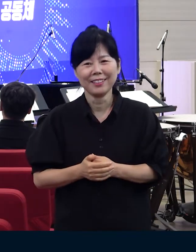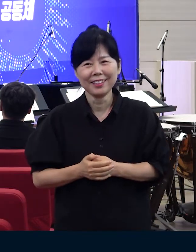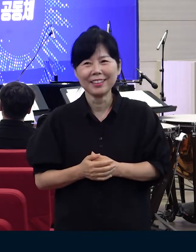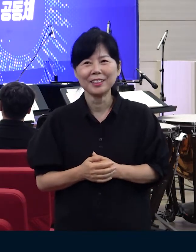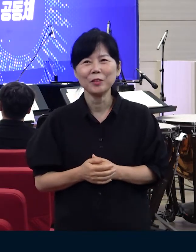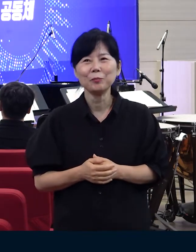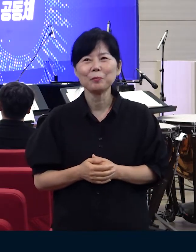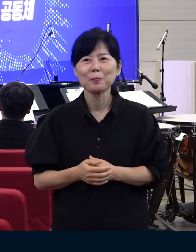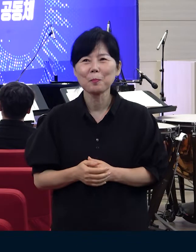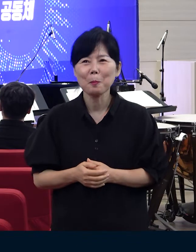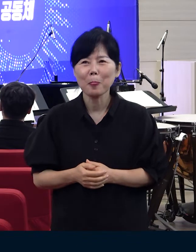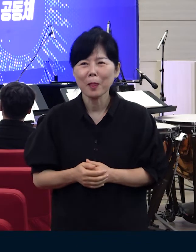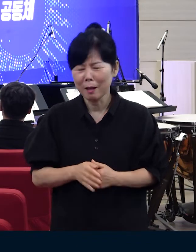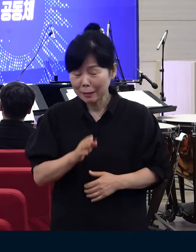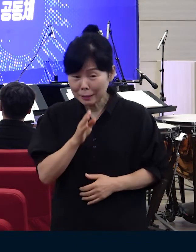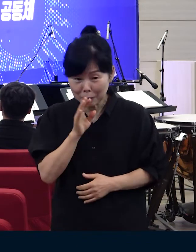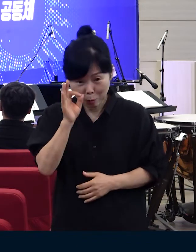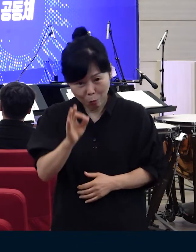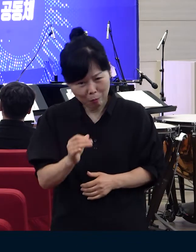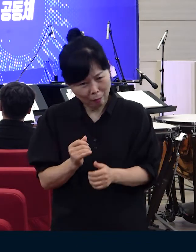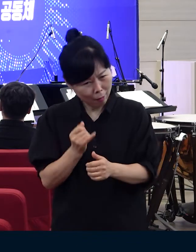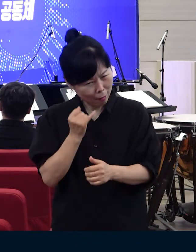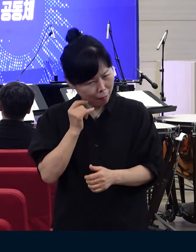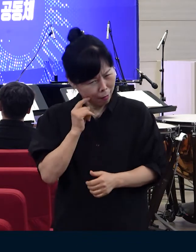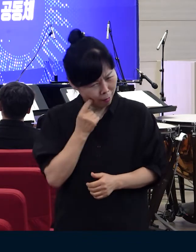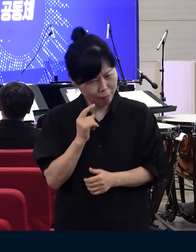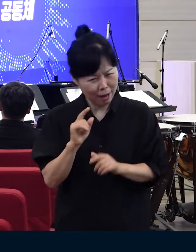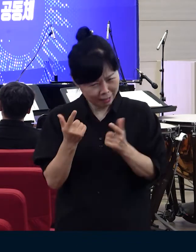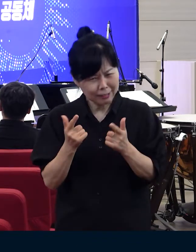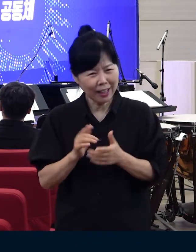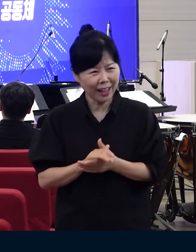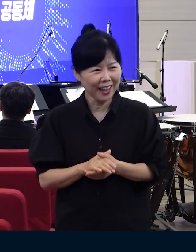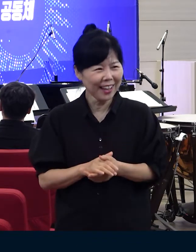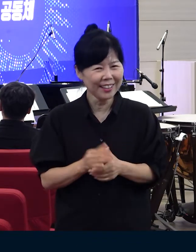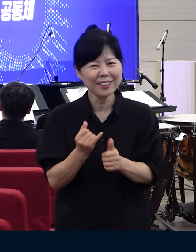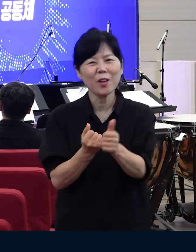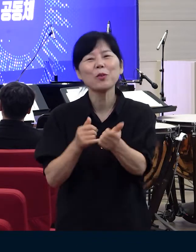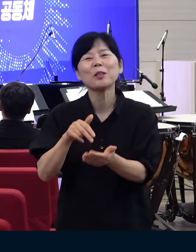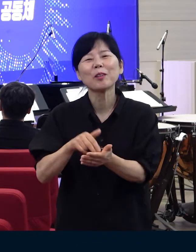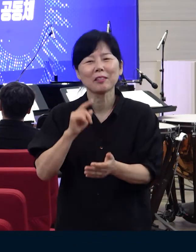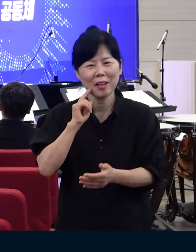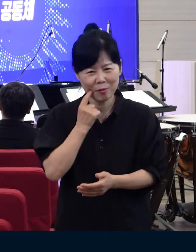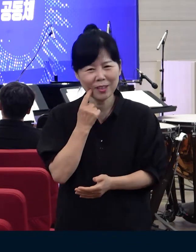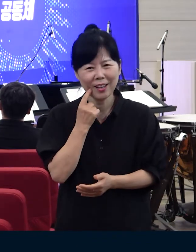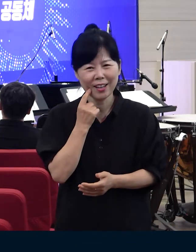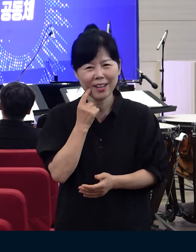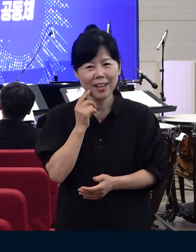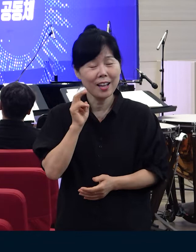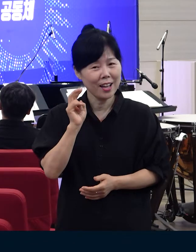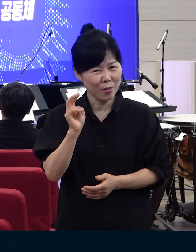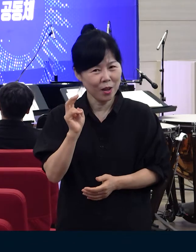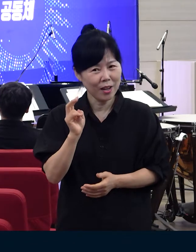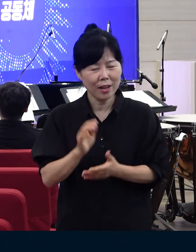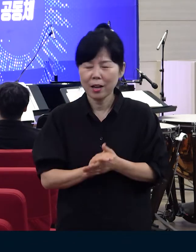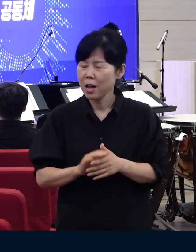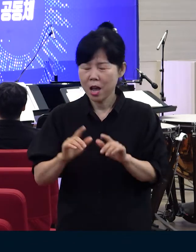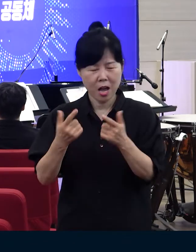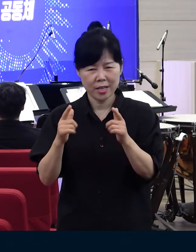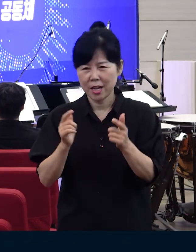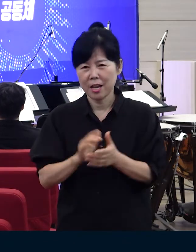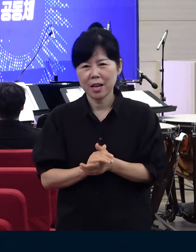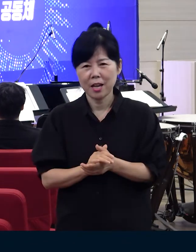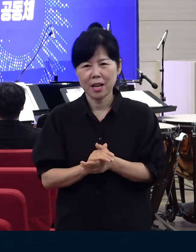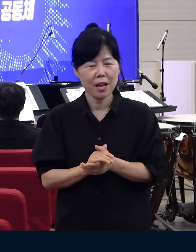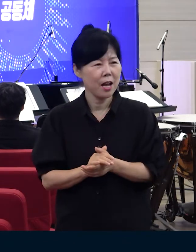이렇게, 실제로 그렇게까지는 아닌데 말이죠. 좋은 이야기죠, 그렇죠? 자, 그런데 아니에요. 이건